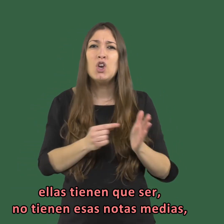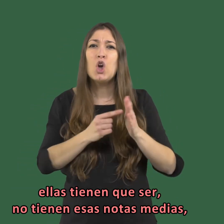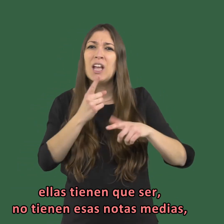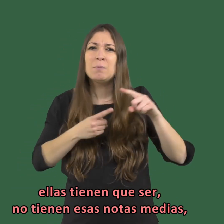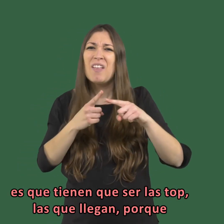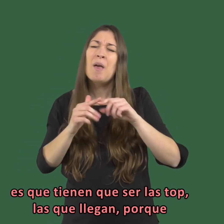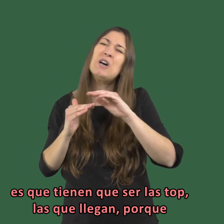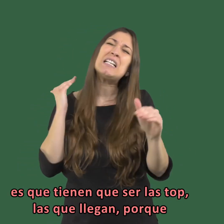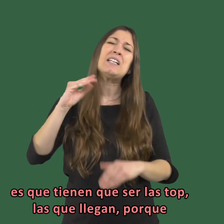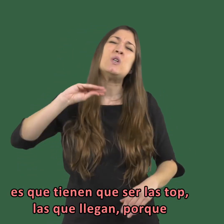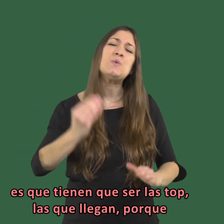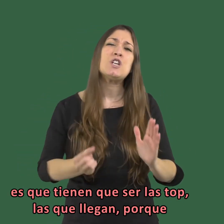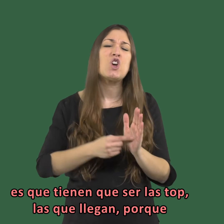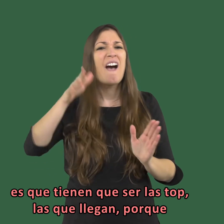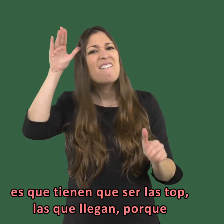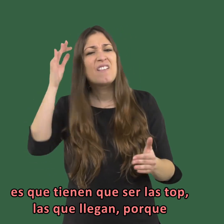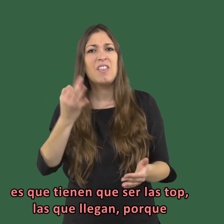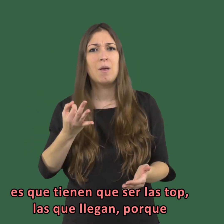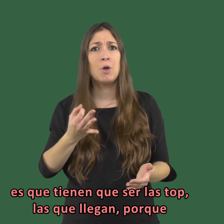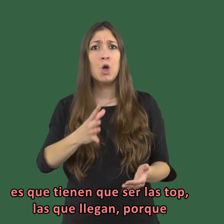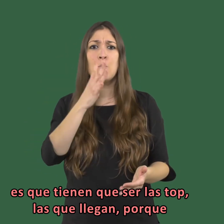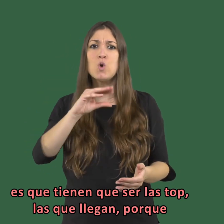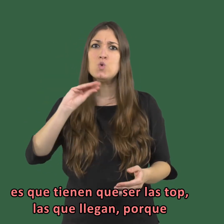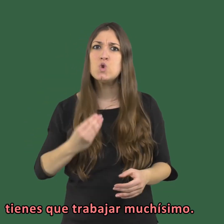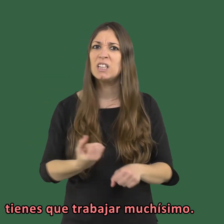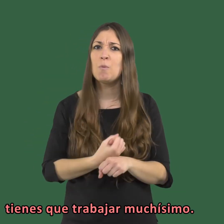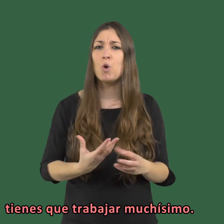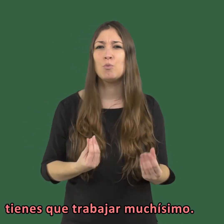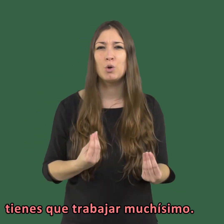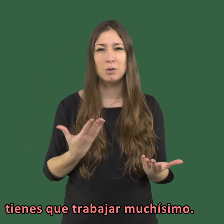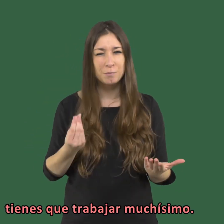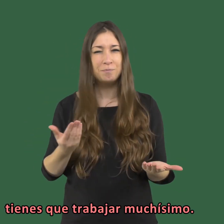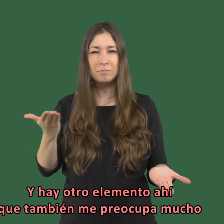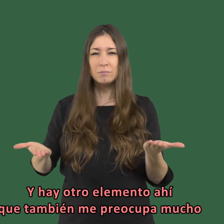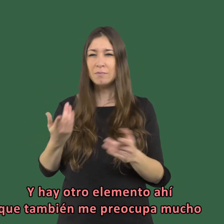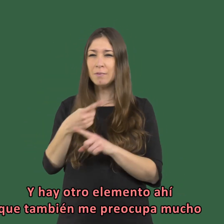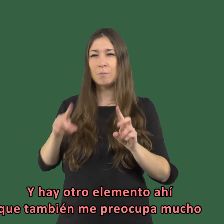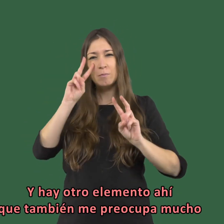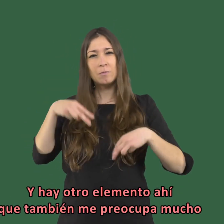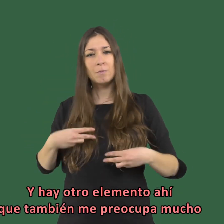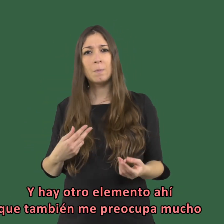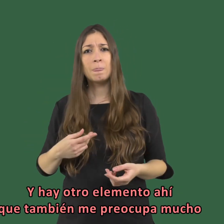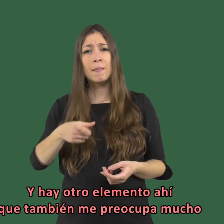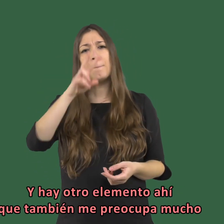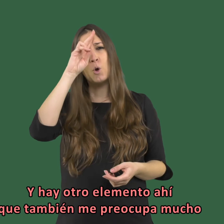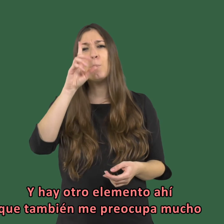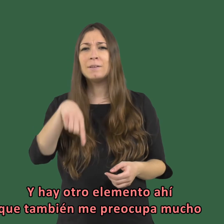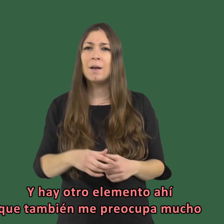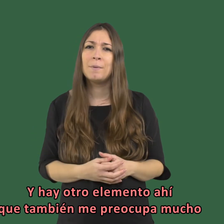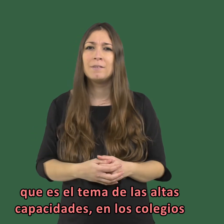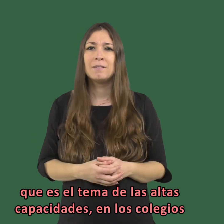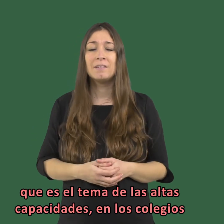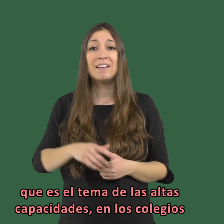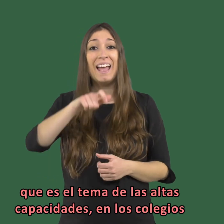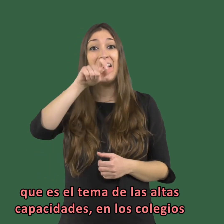notas medias, es que tienen que ser las top, las que llegan, porque tienes que trabajar muchísimo. Y hay otro elemento ahí que a mí me preocupa mucho, que es